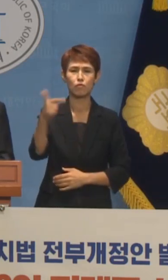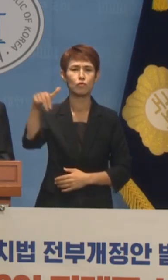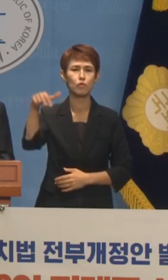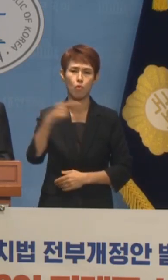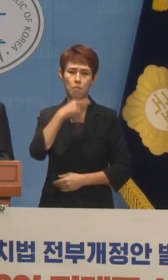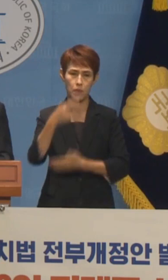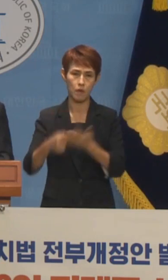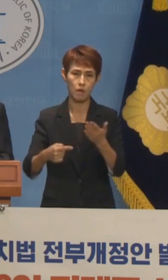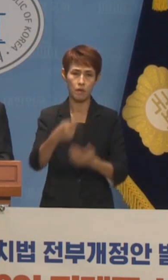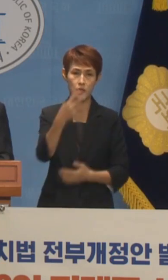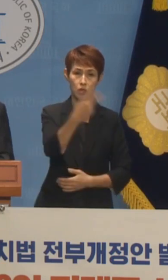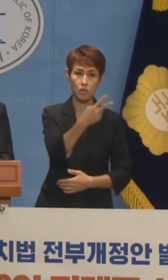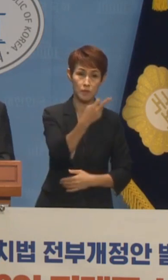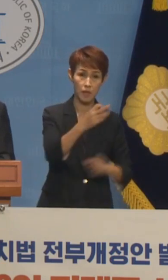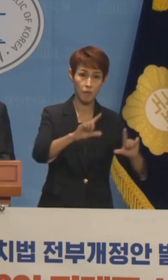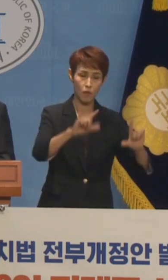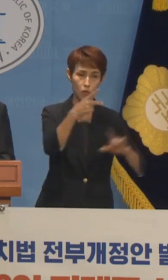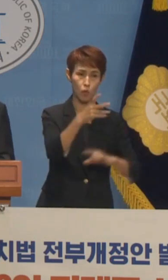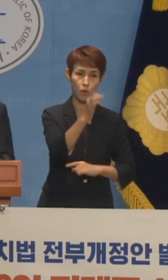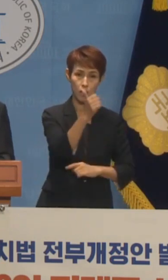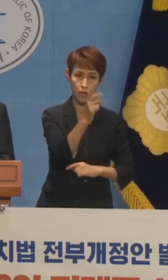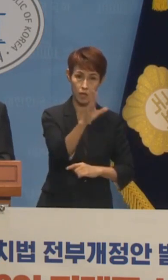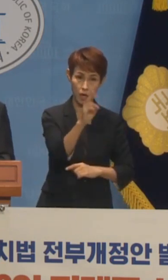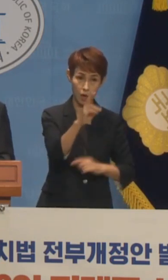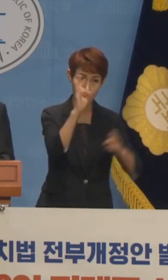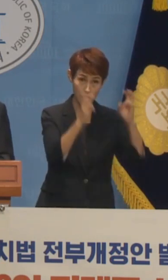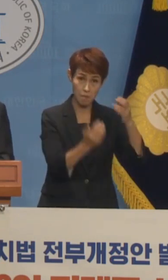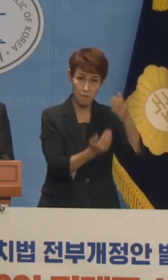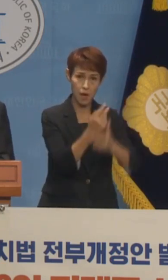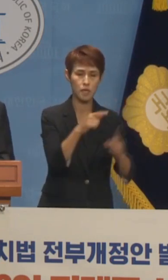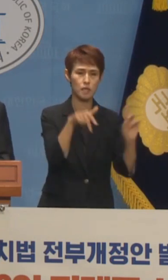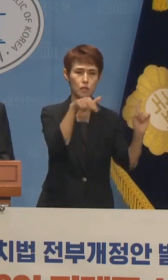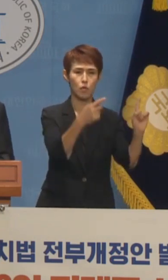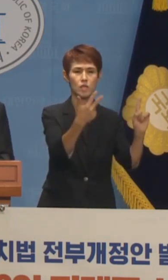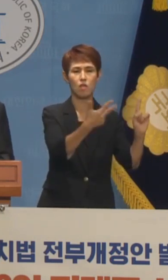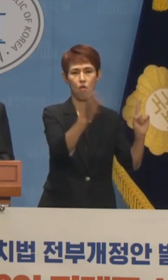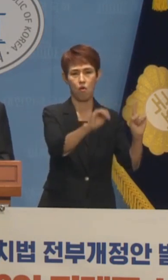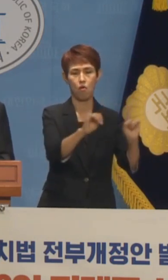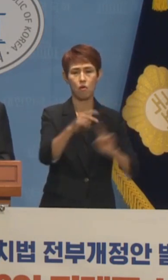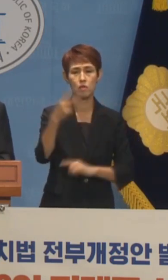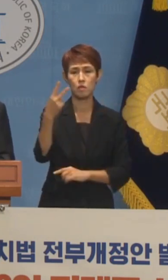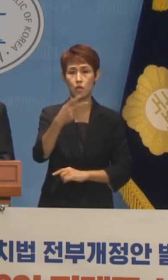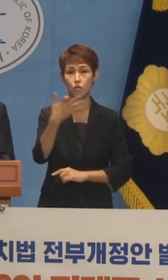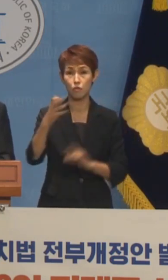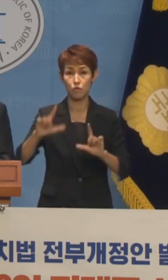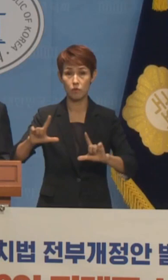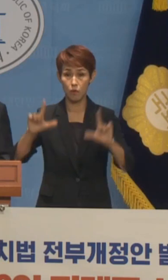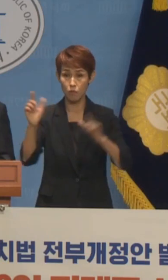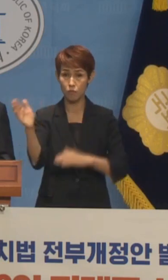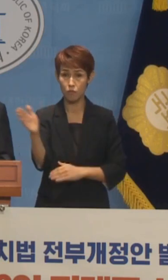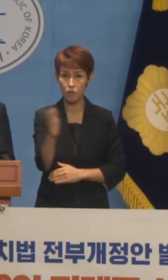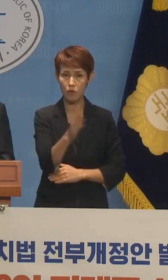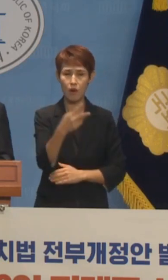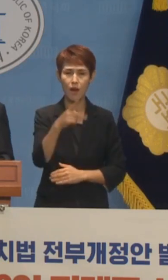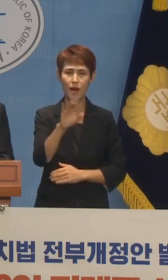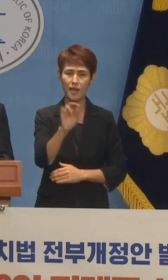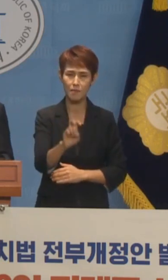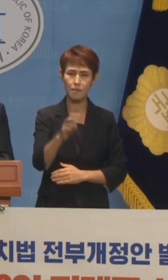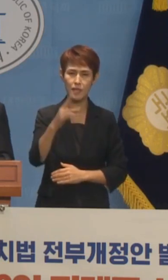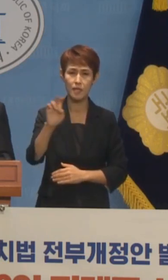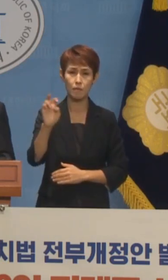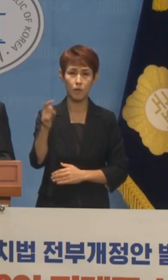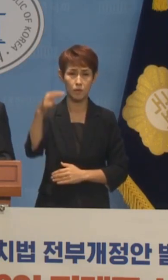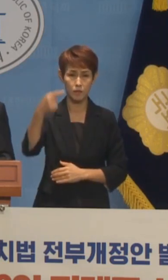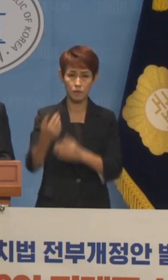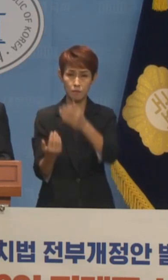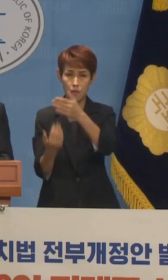2013년 동양 그룹 사태는 1조 7천억 2019년부터 시작된 라임 옵티머스 사태는